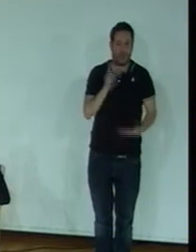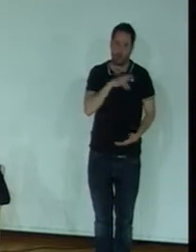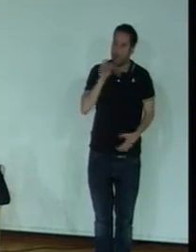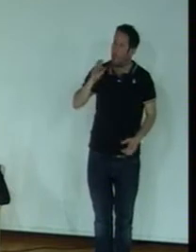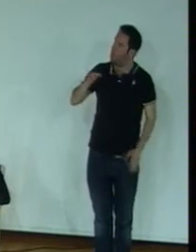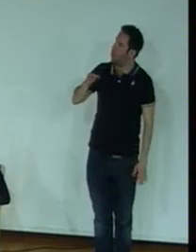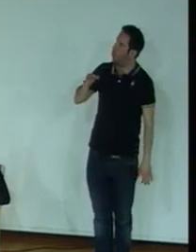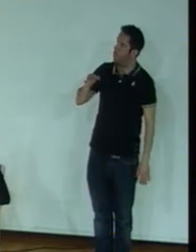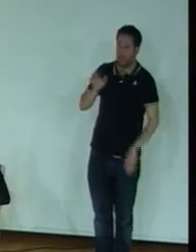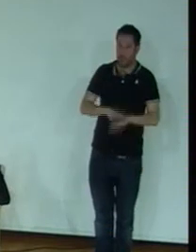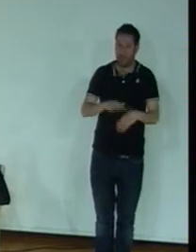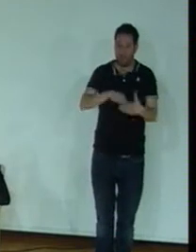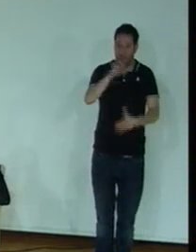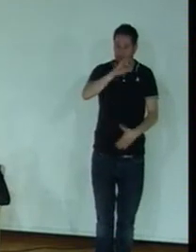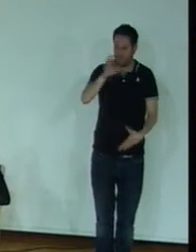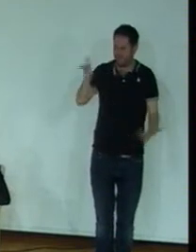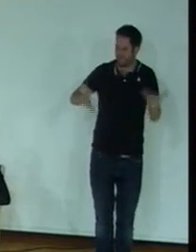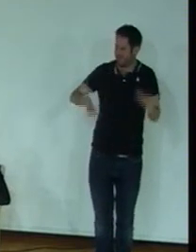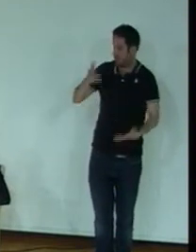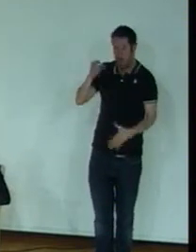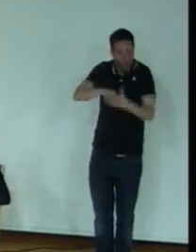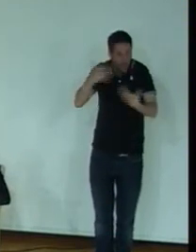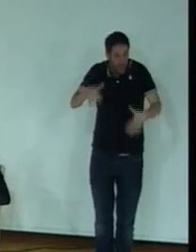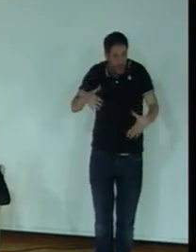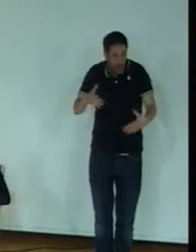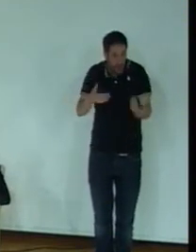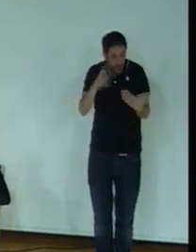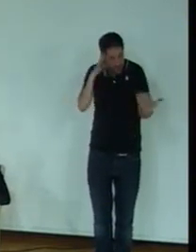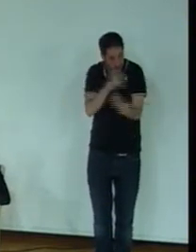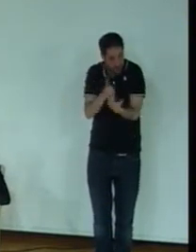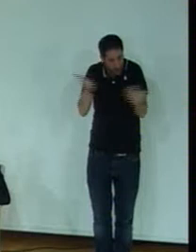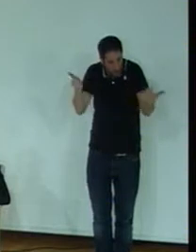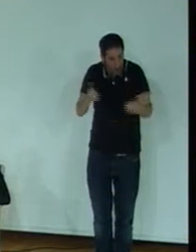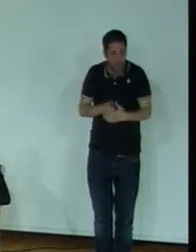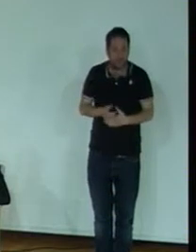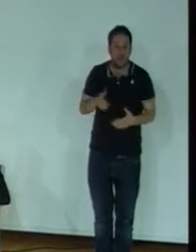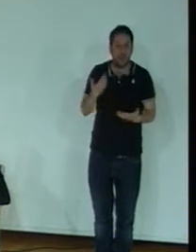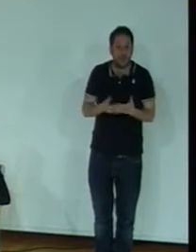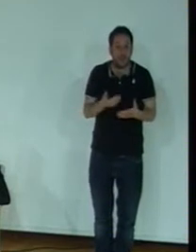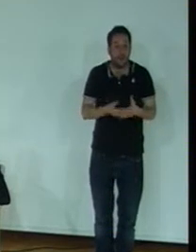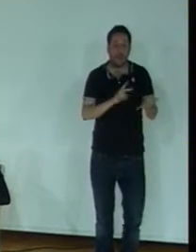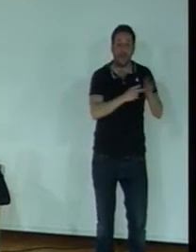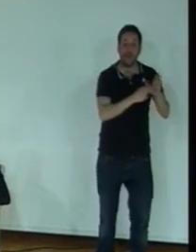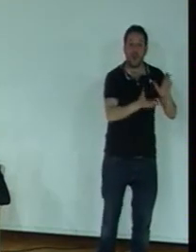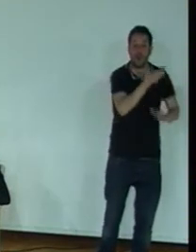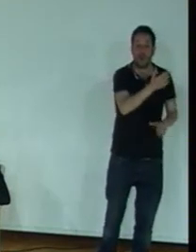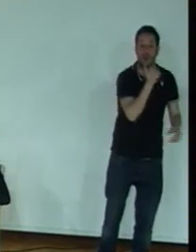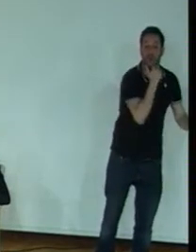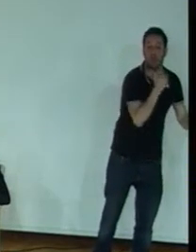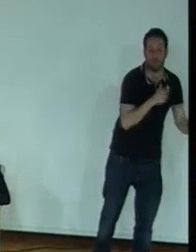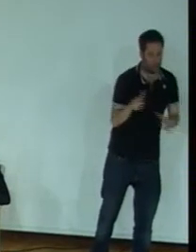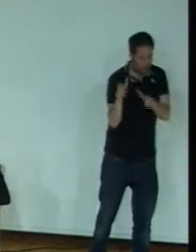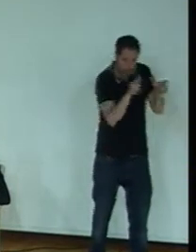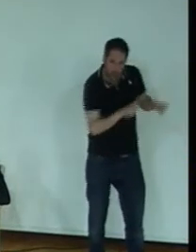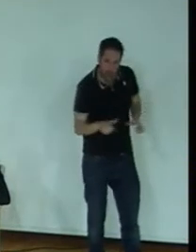même vont quand même malgré tout la voter. Ils l'ont voté. En même temps, contrôler l'usage de la technologie,